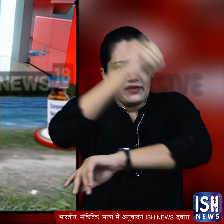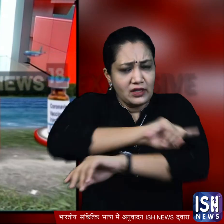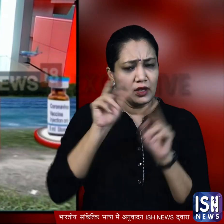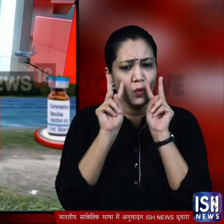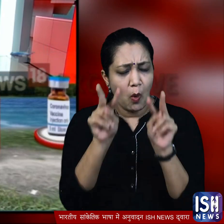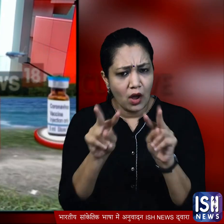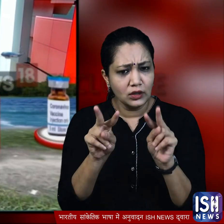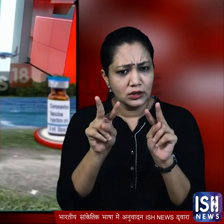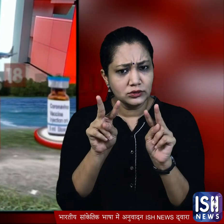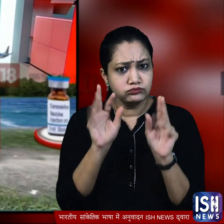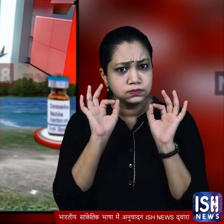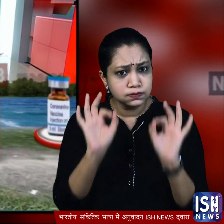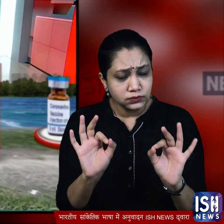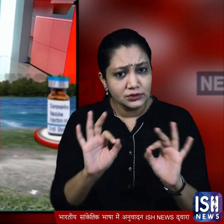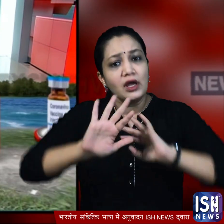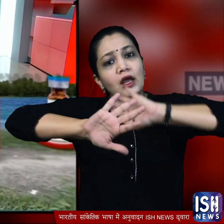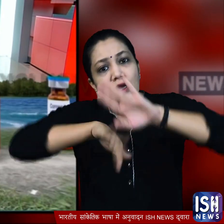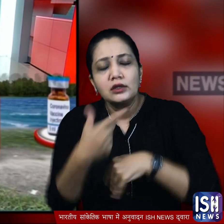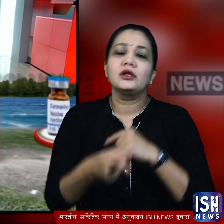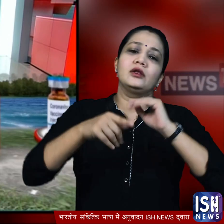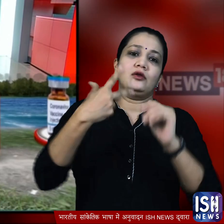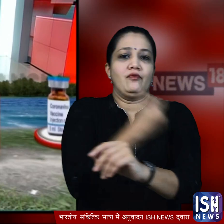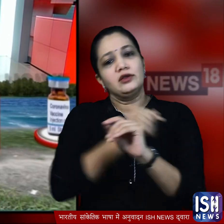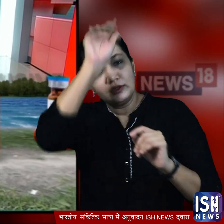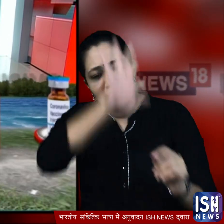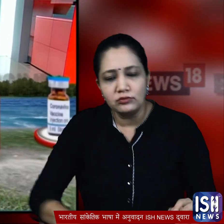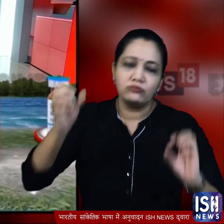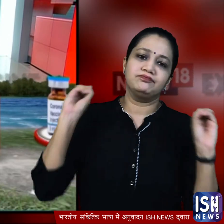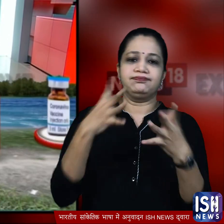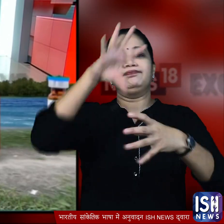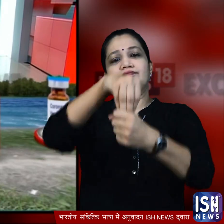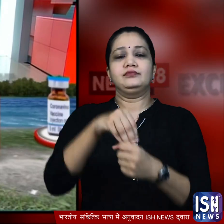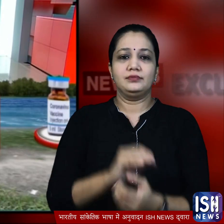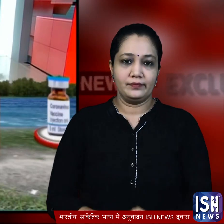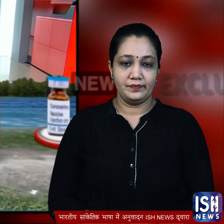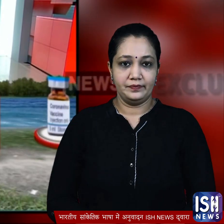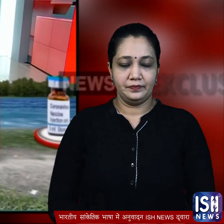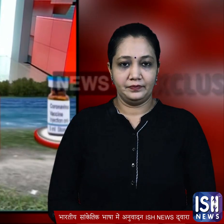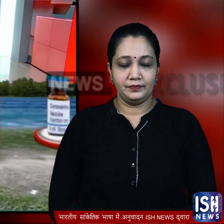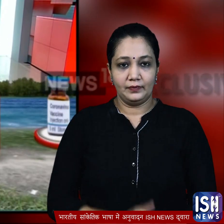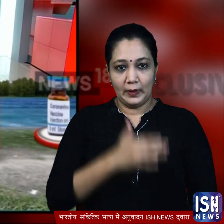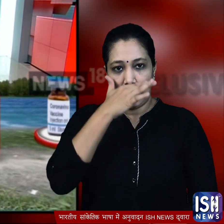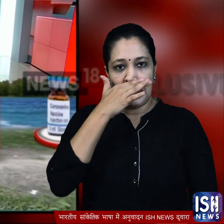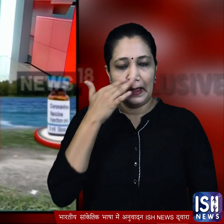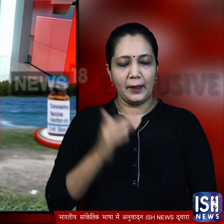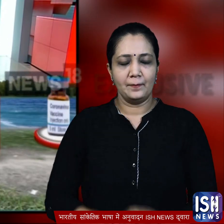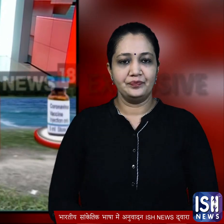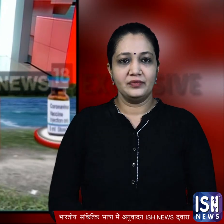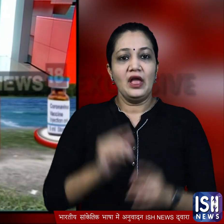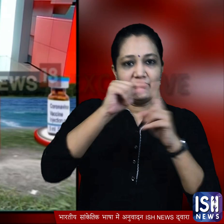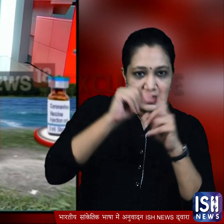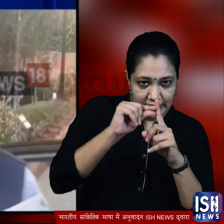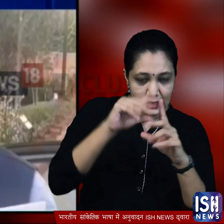वैक्सीन लगाई जाएगी, फिर 7 दिनों तक उन लोगों की निगरानी की जाएगी। उसके बाद उन वैक्सीन को वैक्सीनेशन अभियान में शामिल किया जाएगा।